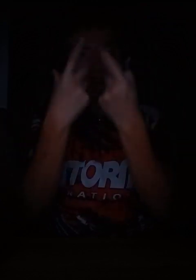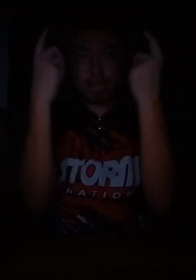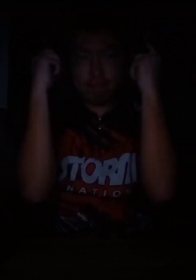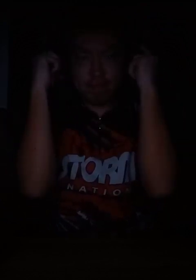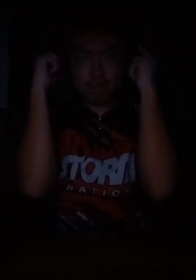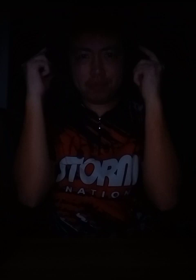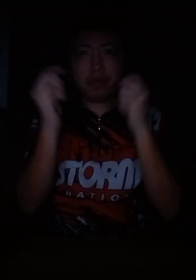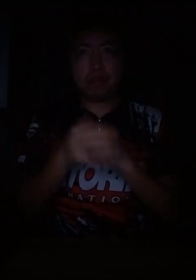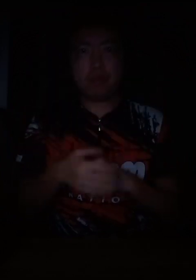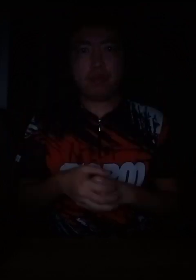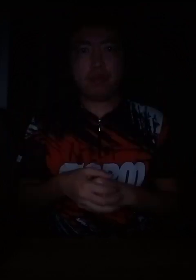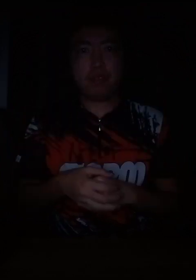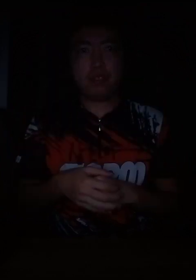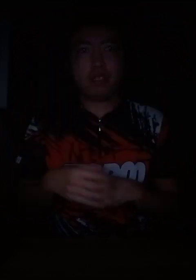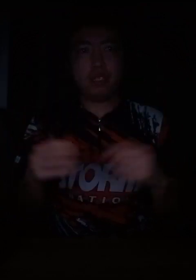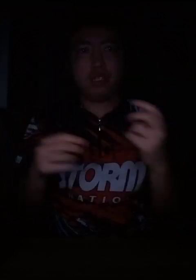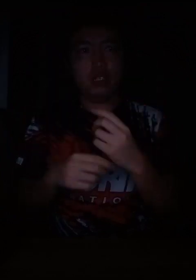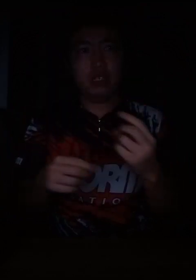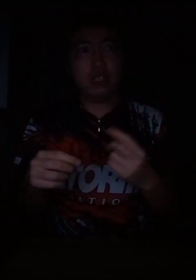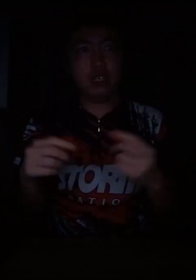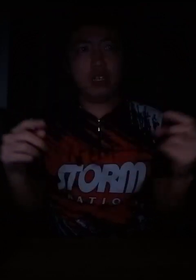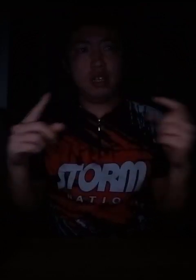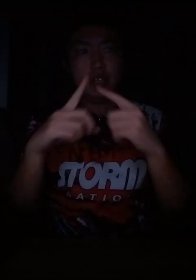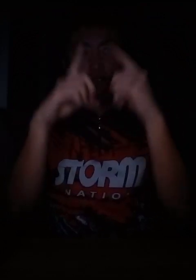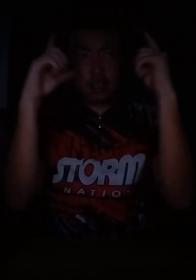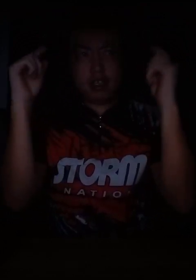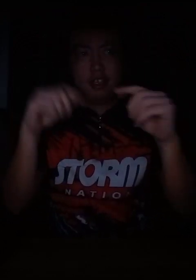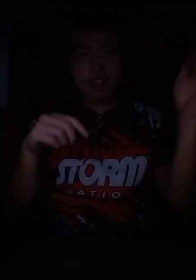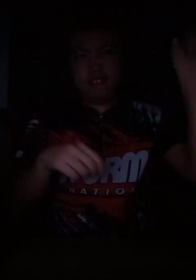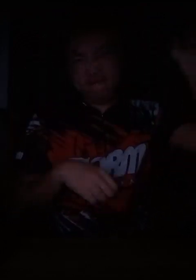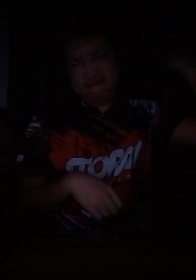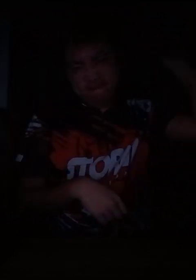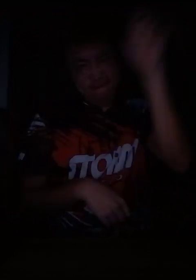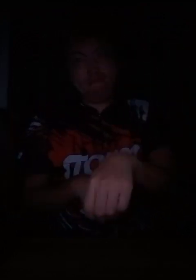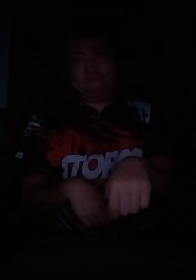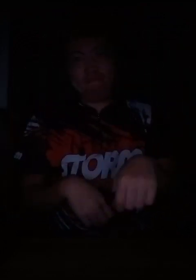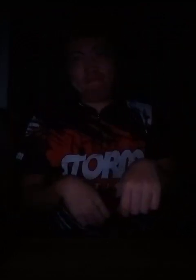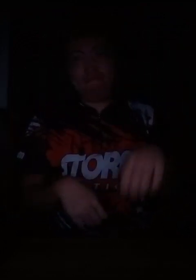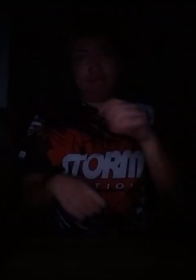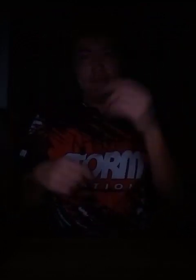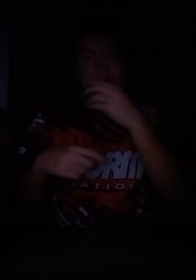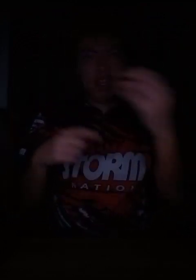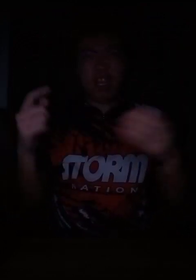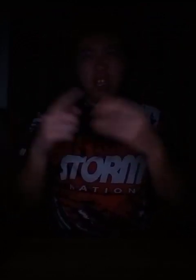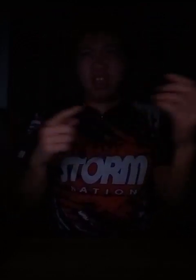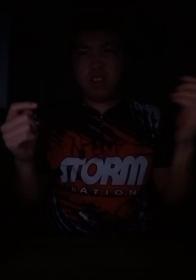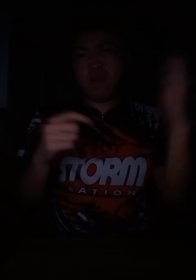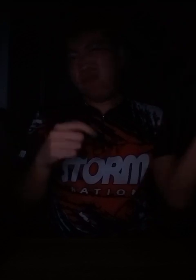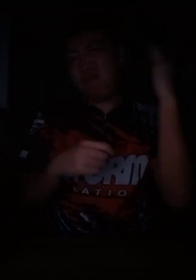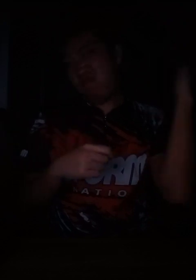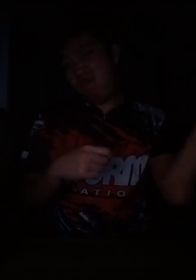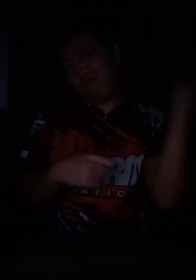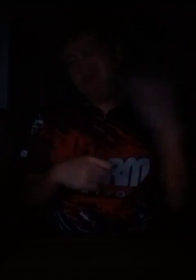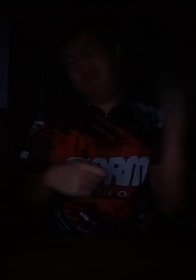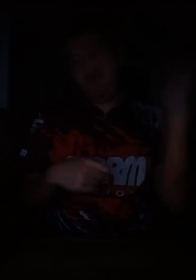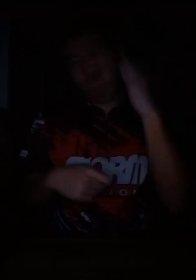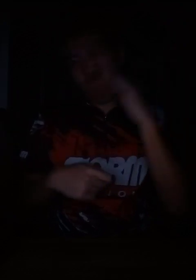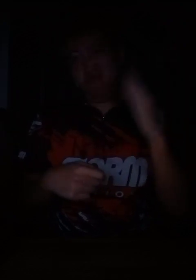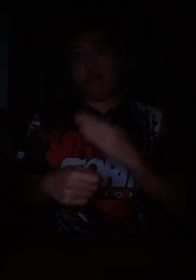건넵니다. 하지만 이 남성은 마스크를 연거푸 바닥에 던지고 심지어 할머니의 뺨까지 때립니다.